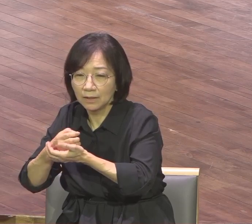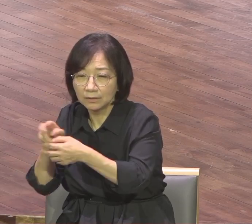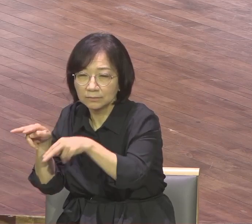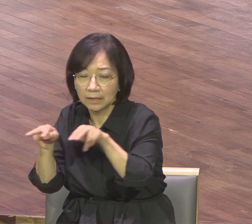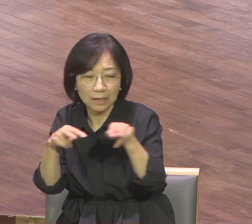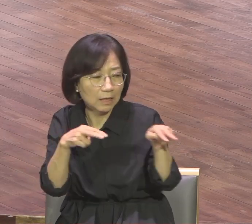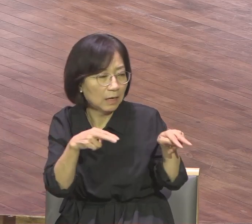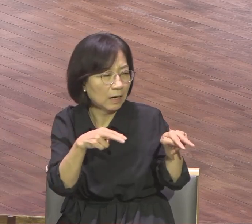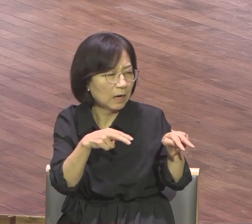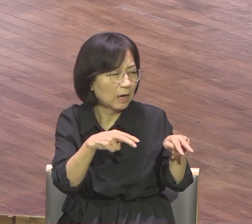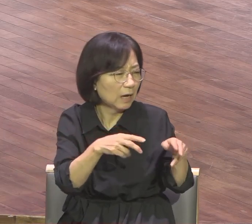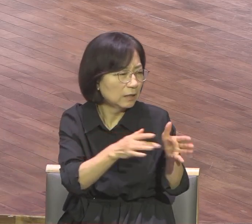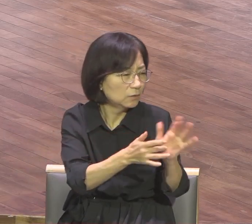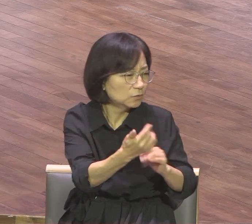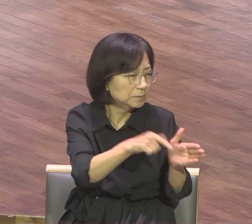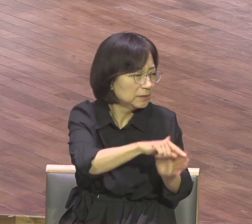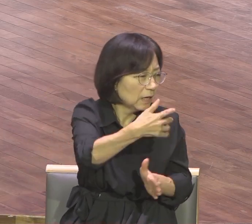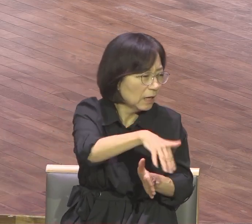흘렸다.